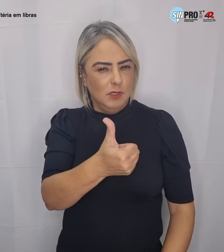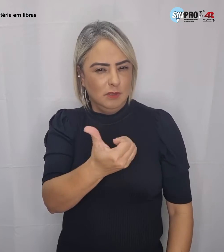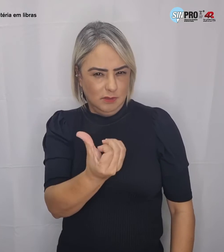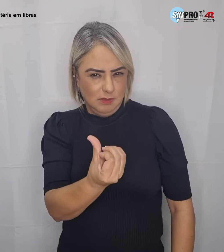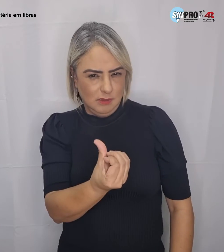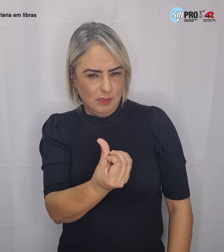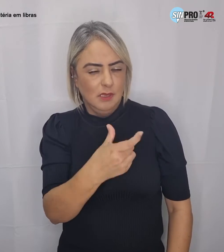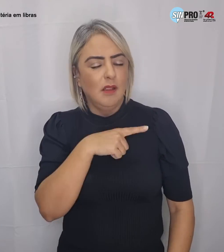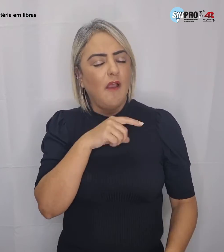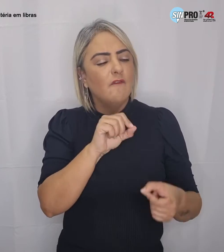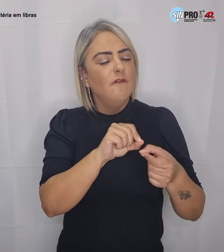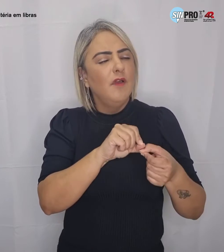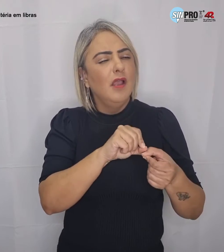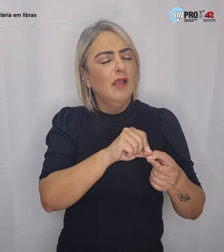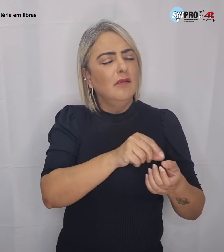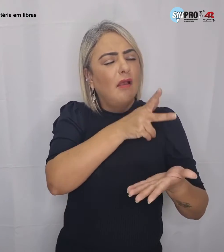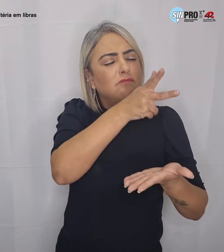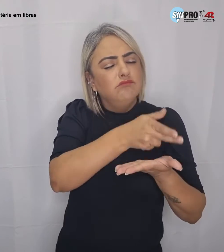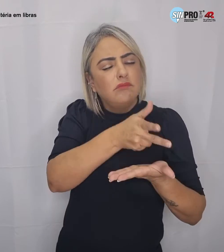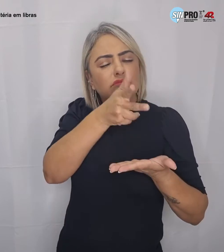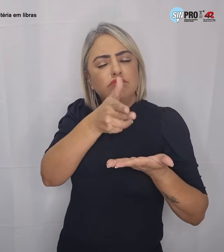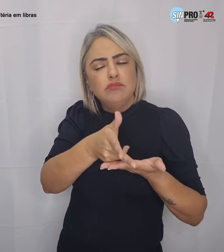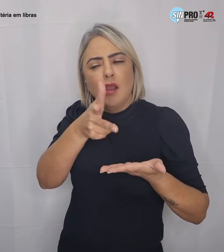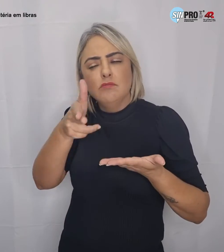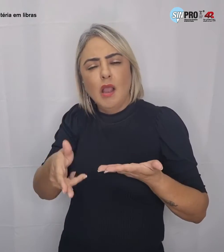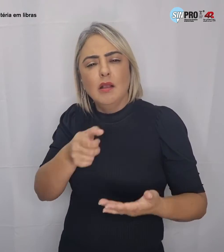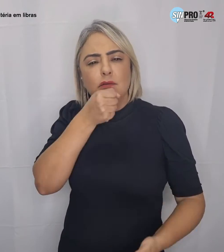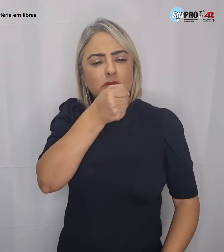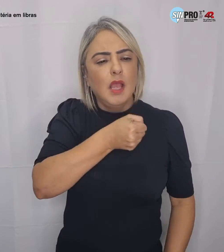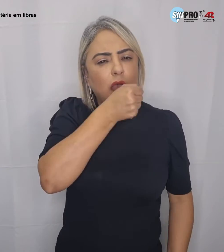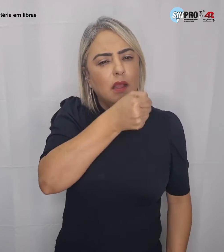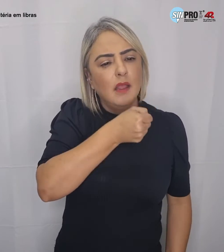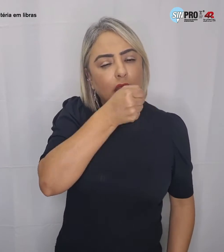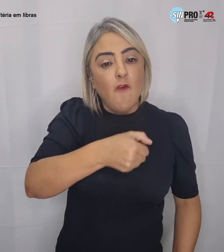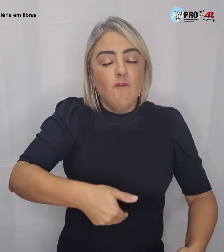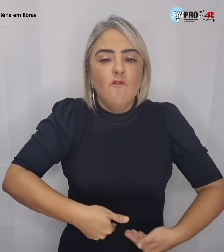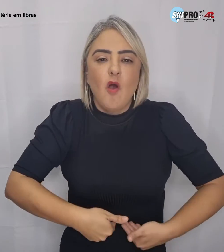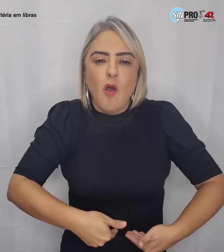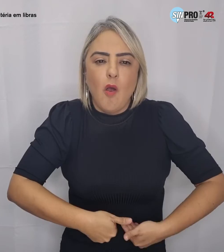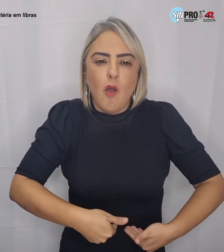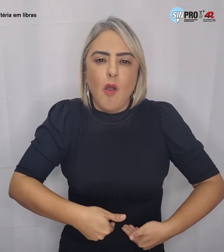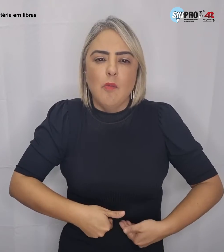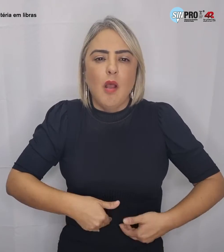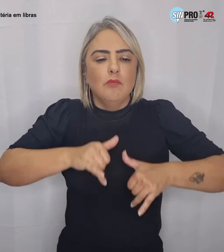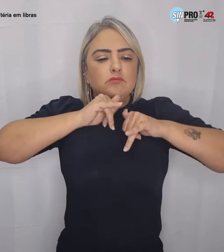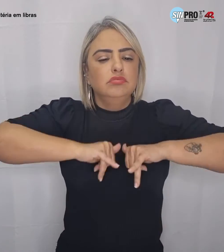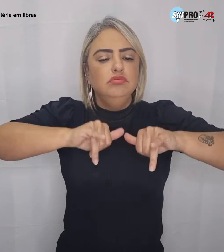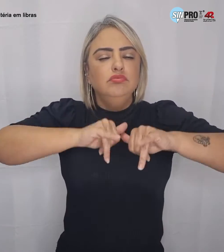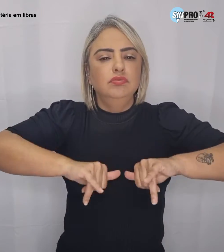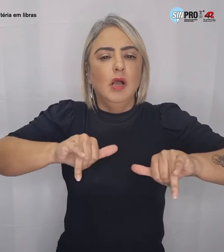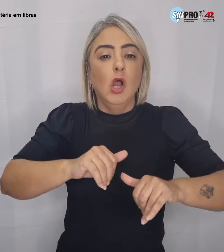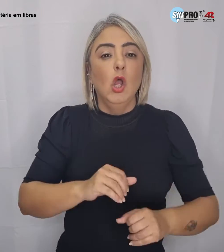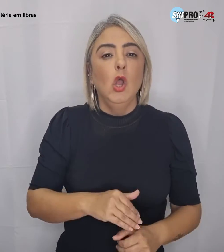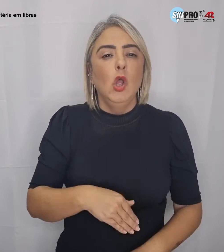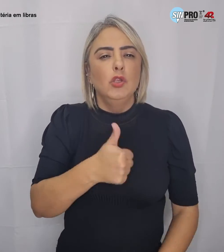2016, fez uma série de reportagens sobre a fome e a divulgou entre